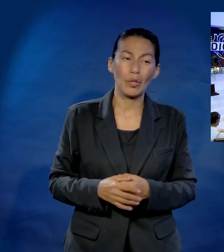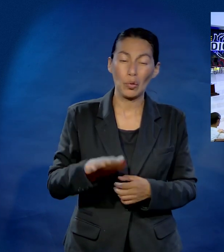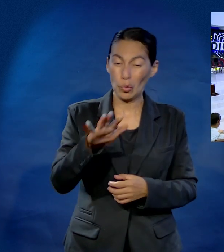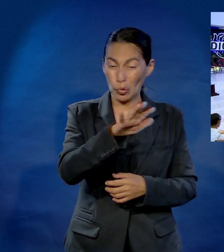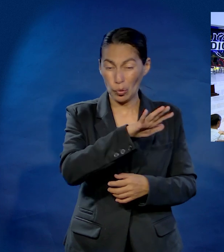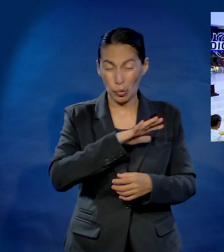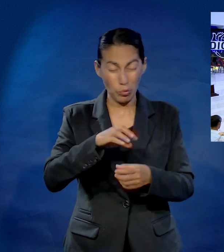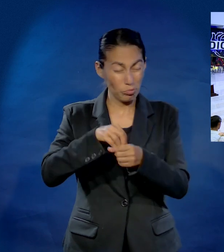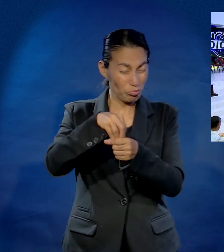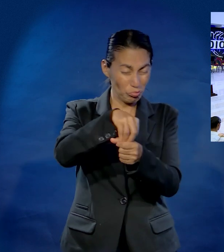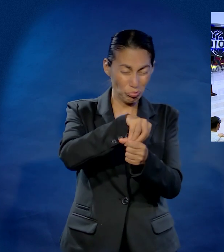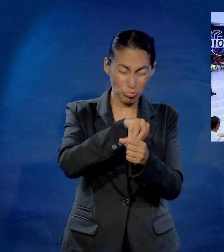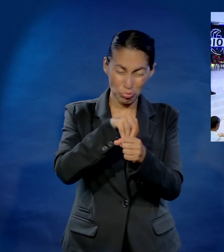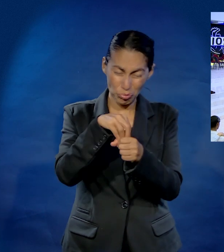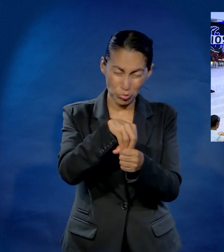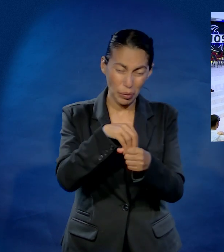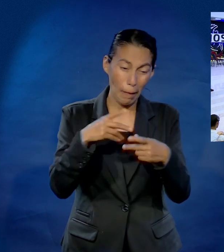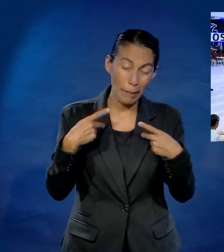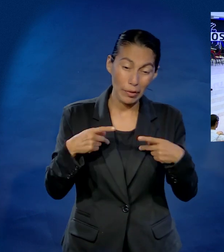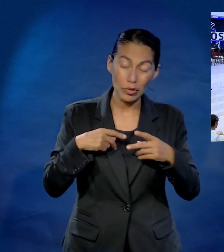¡Ay! ¿Qué digo?